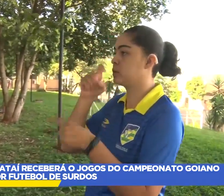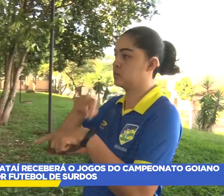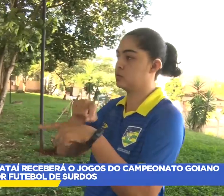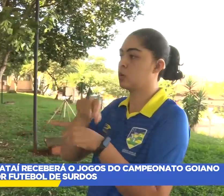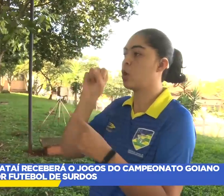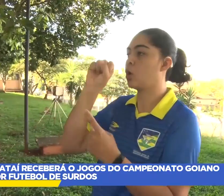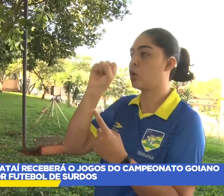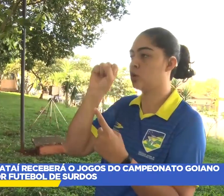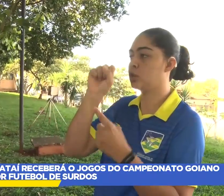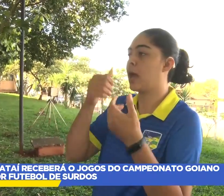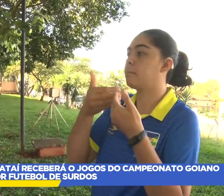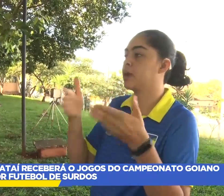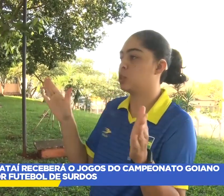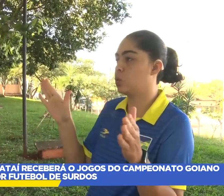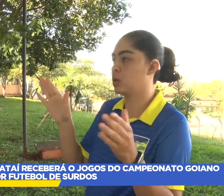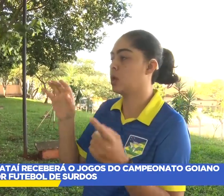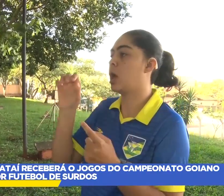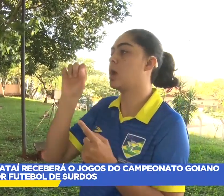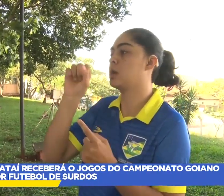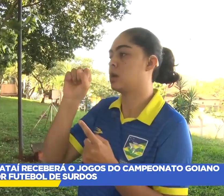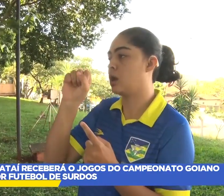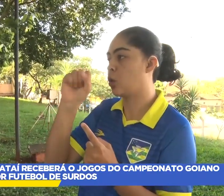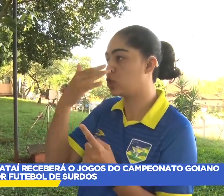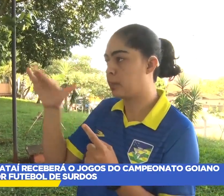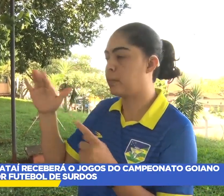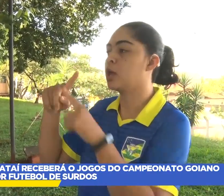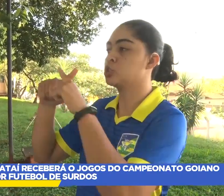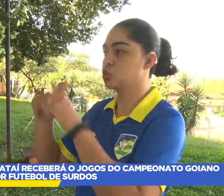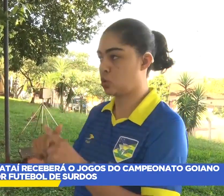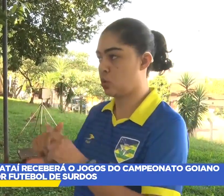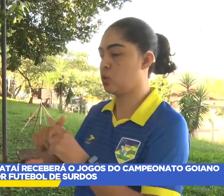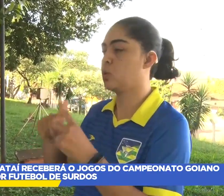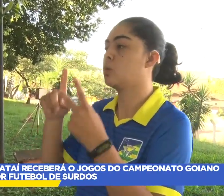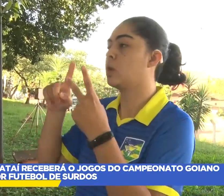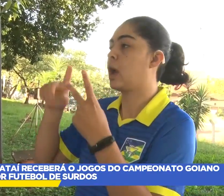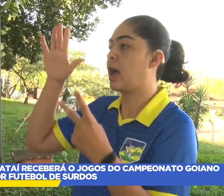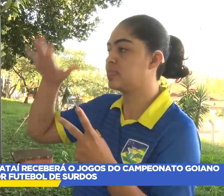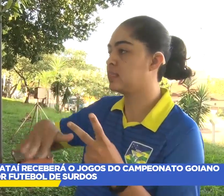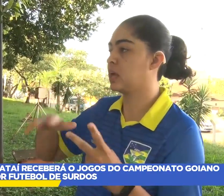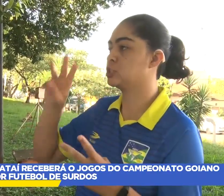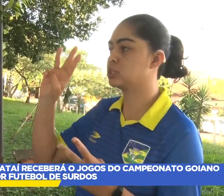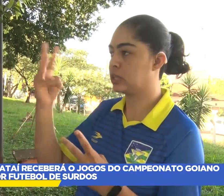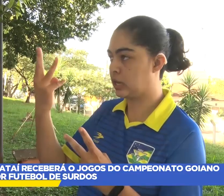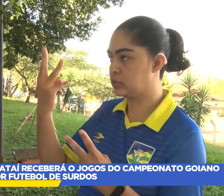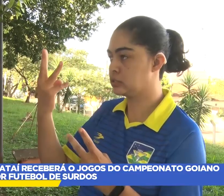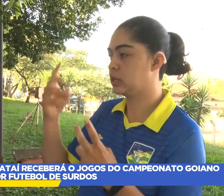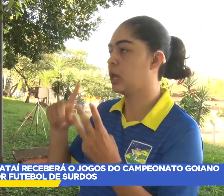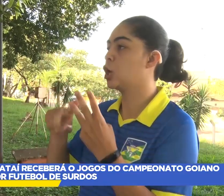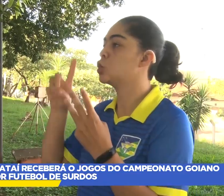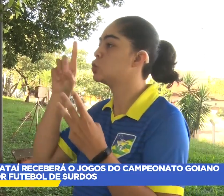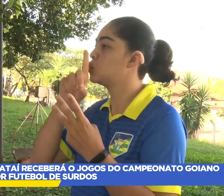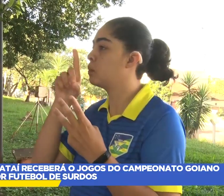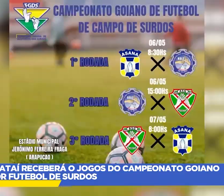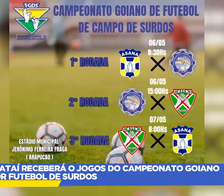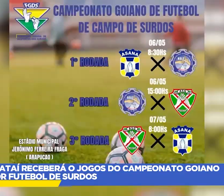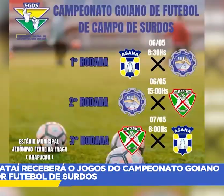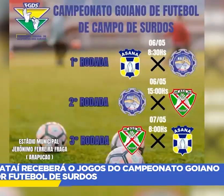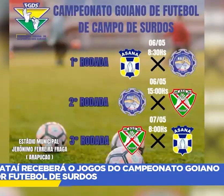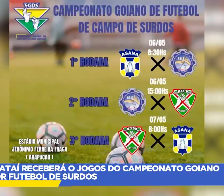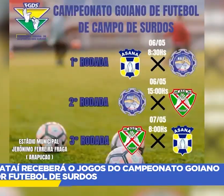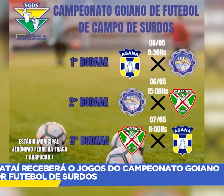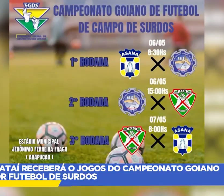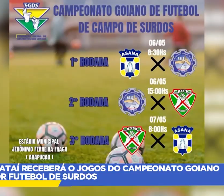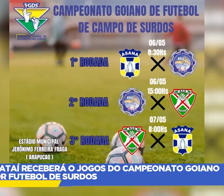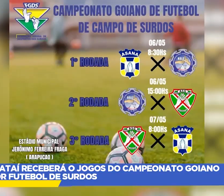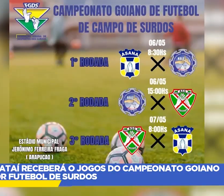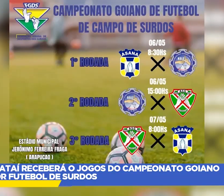No sábado, a abertura às oito horas da manhã, oito e meia começa o primeiro jogo, à tarde tem o segundo